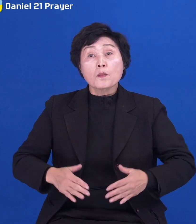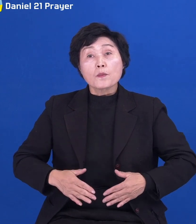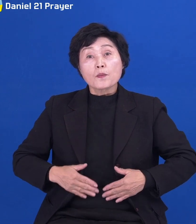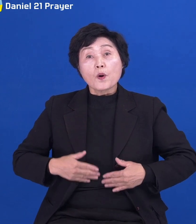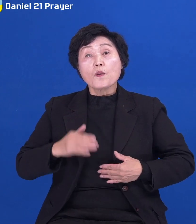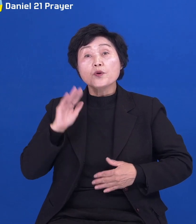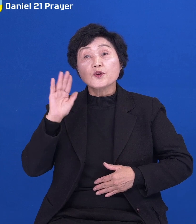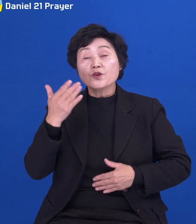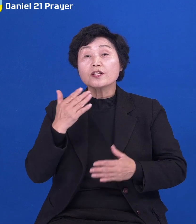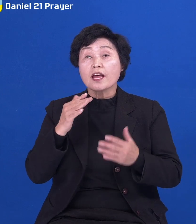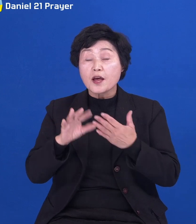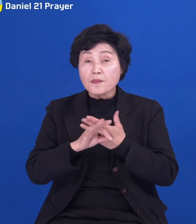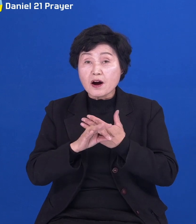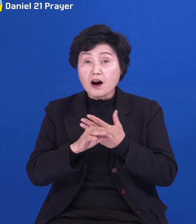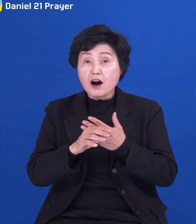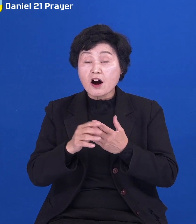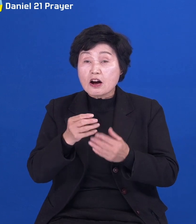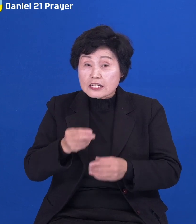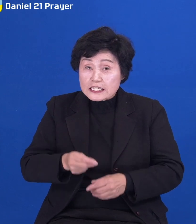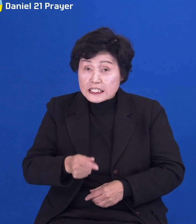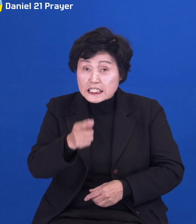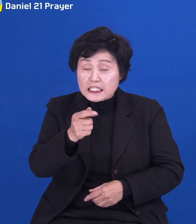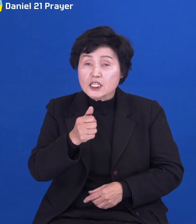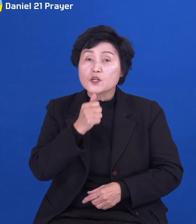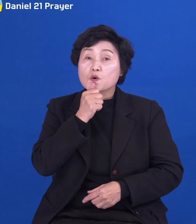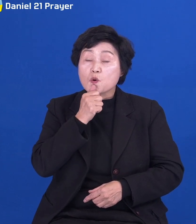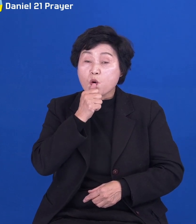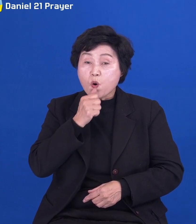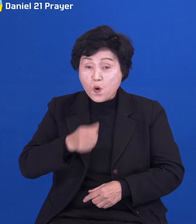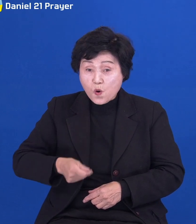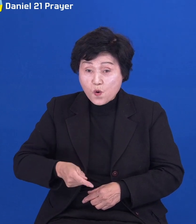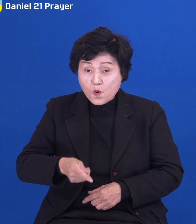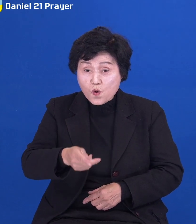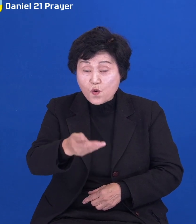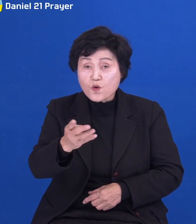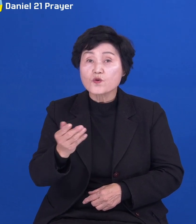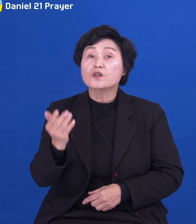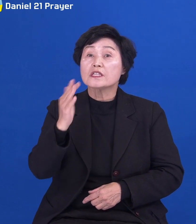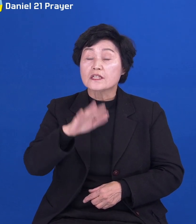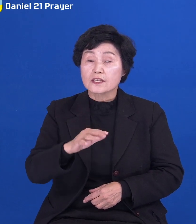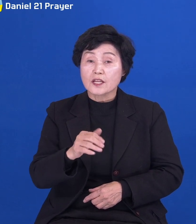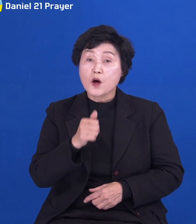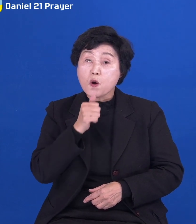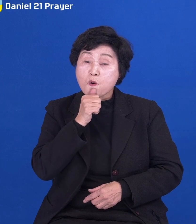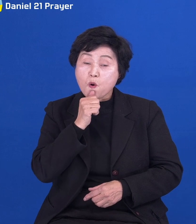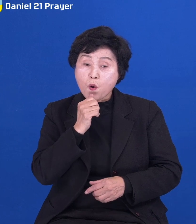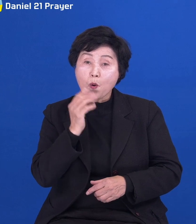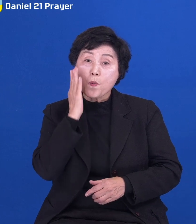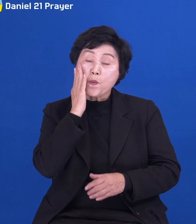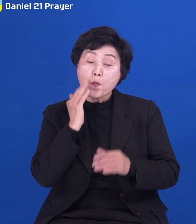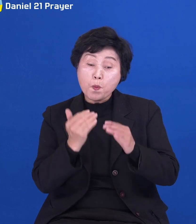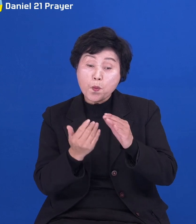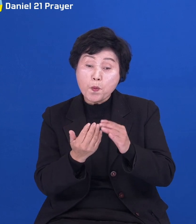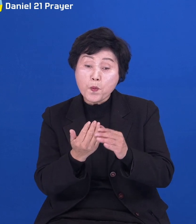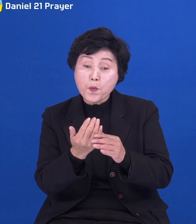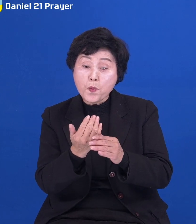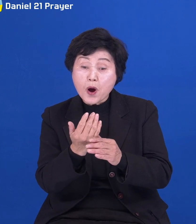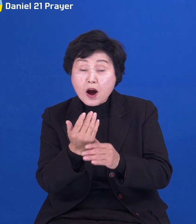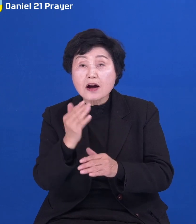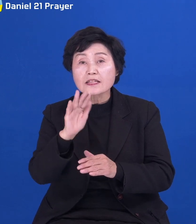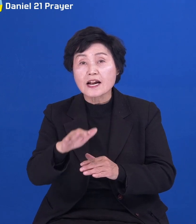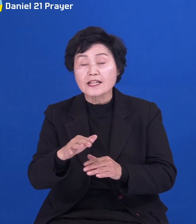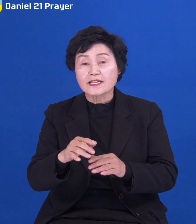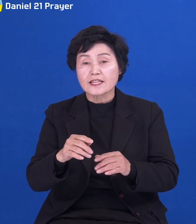저희 학원 애들이 2명이서 짝을 지어서 이제 그 콩 올라온 것을 훔치러 갔어요. 그래서